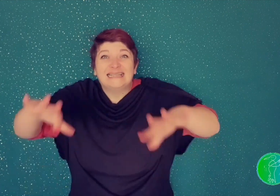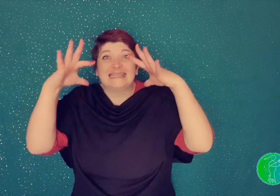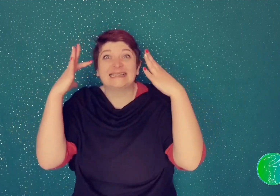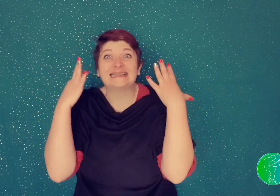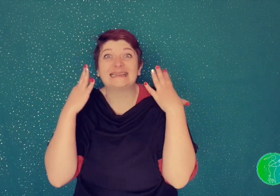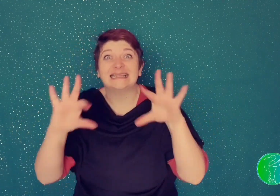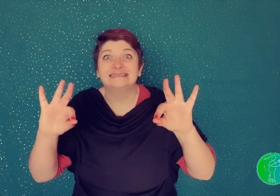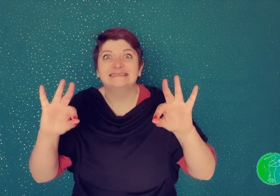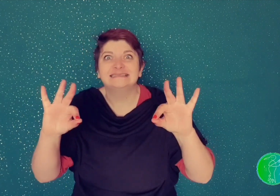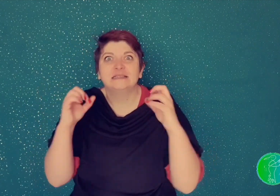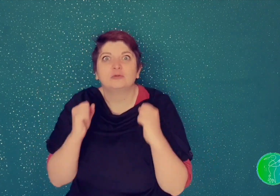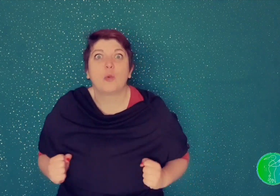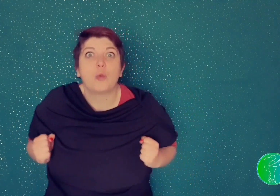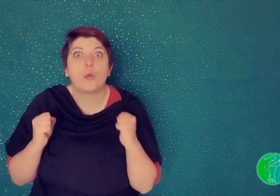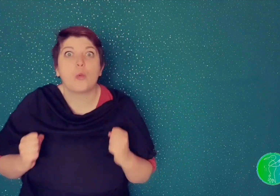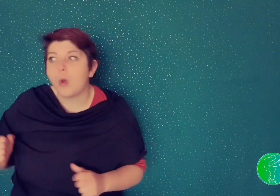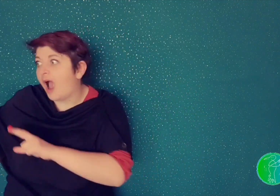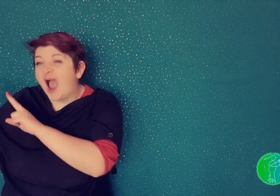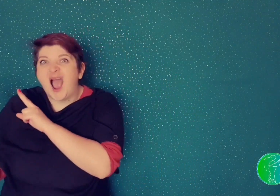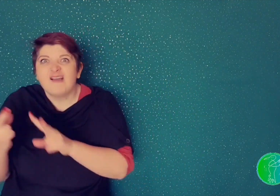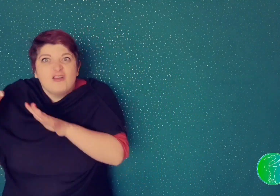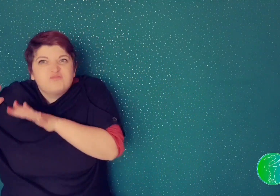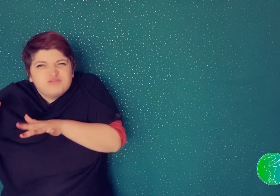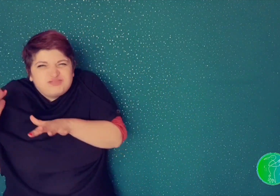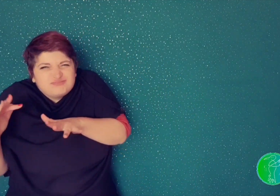Aussitôt, il y eut là 10 grillons à crisser.